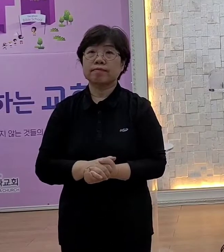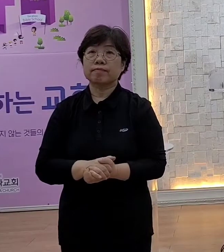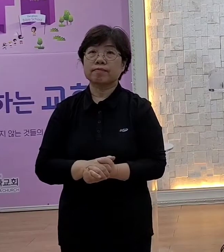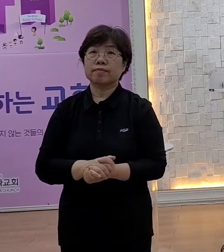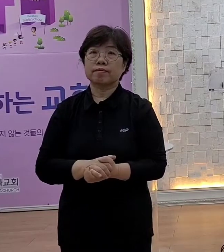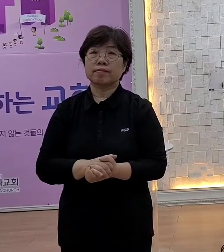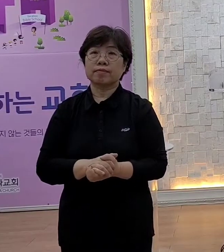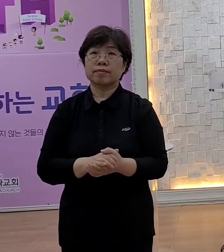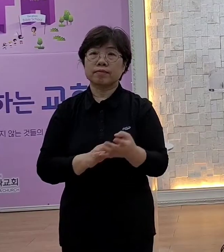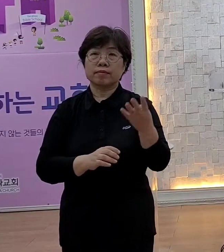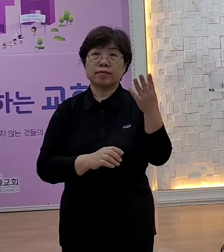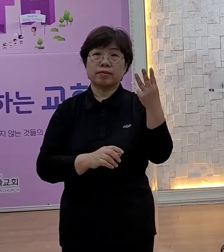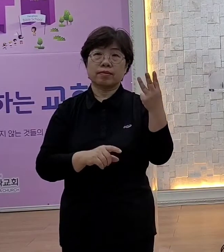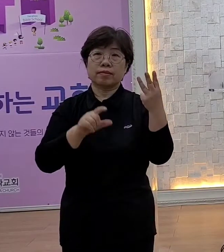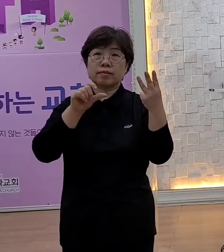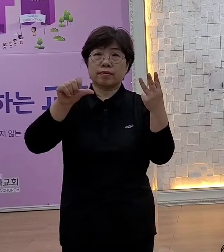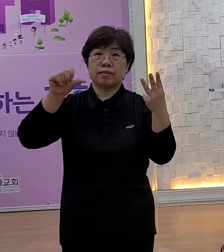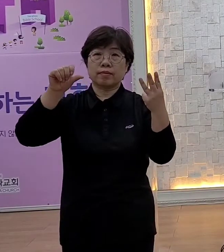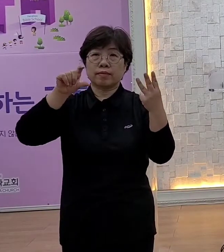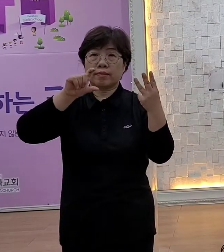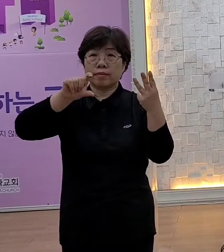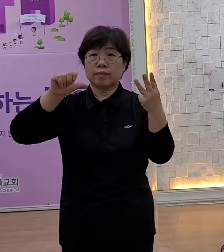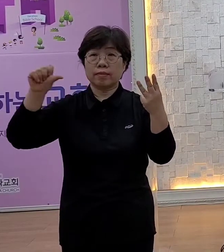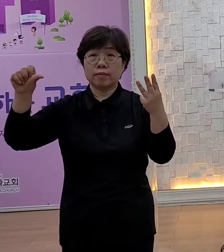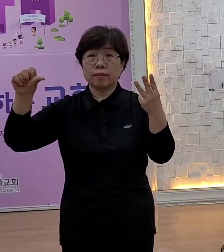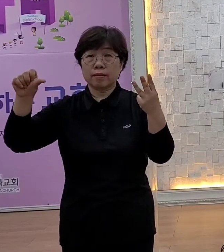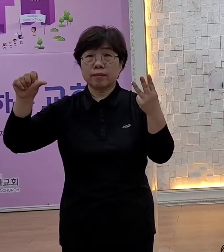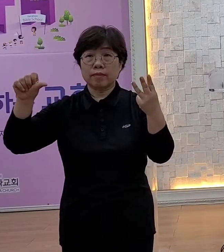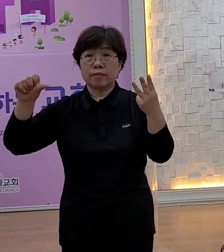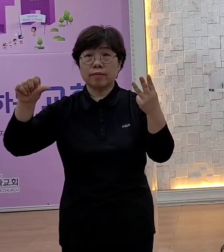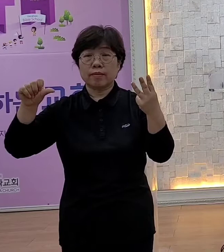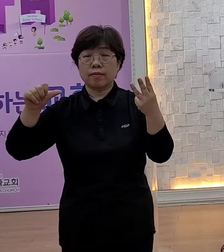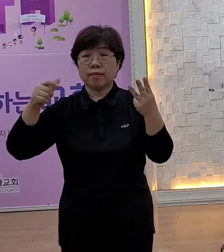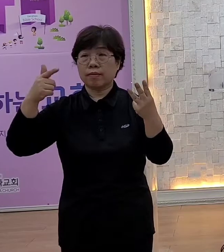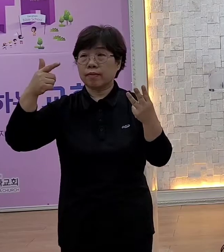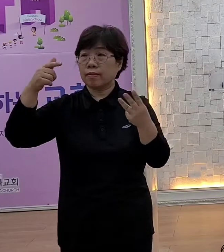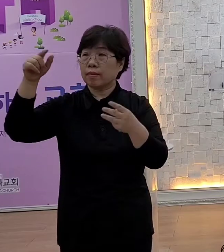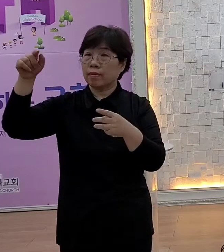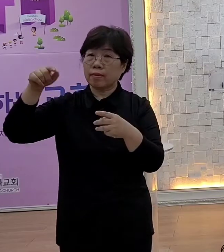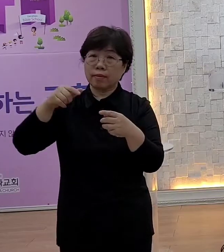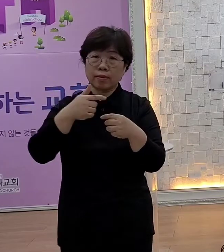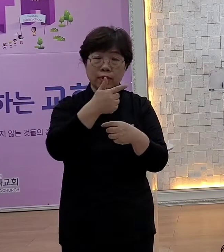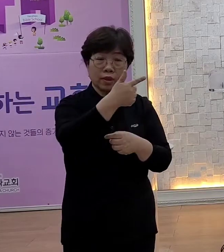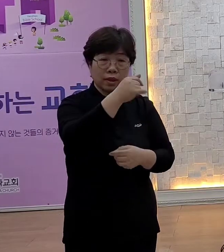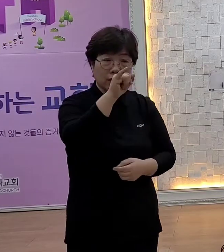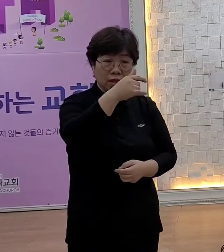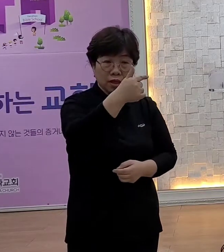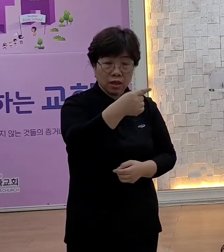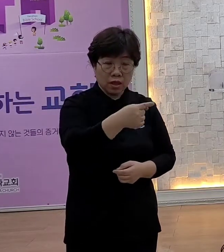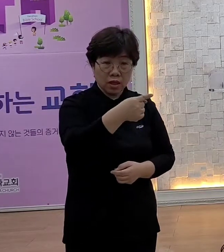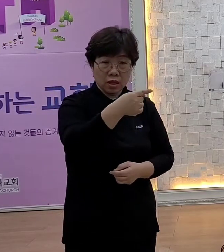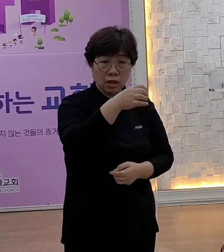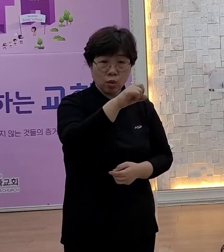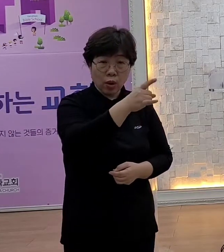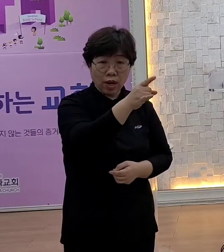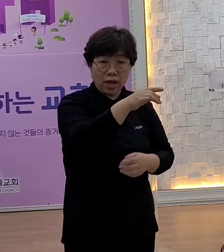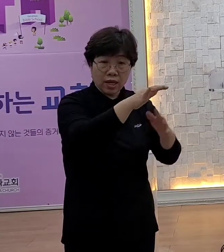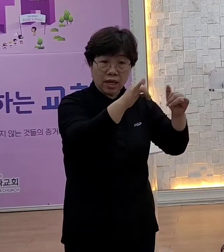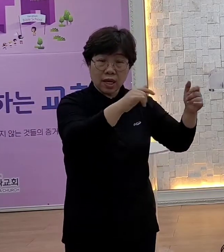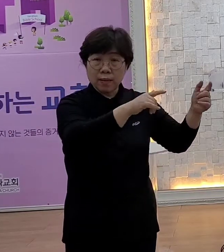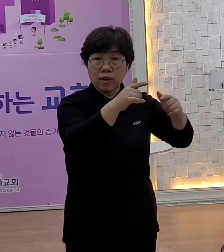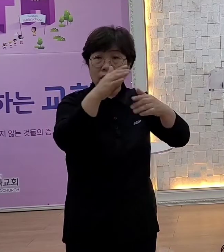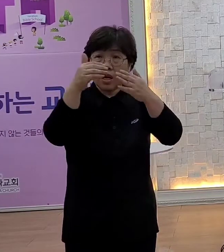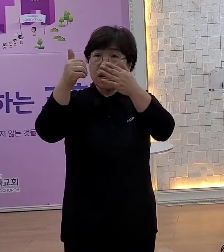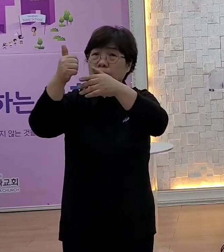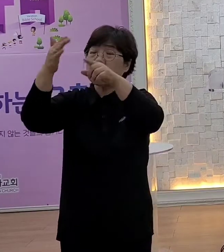이 5절에 니느웨 사람들이 이 사용했던 이 하나님을 믿고라고 되어 있잖아요. 이 그들이 사용했던